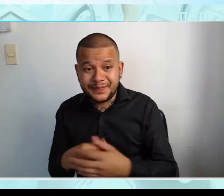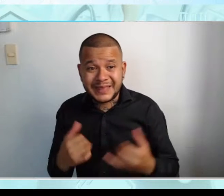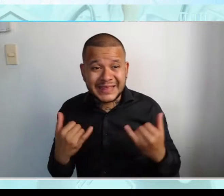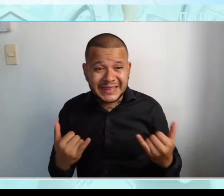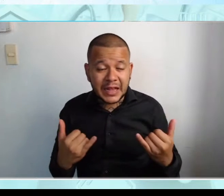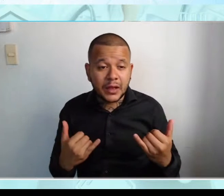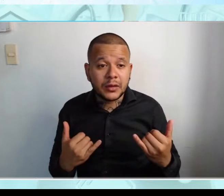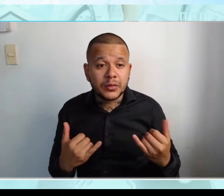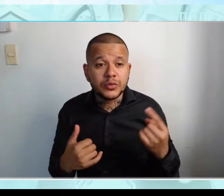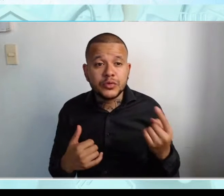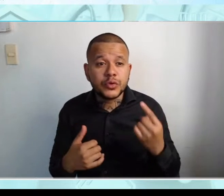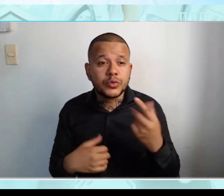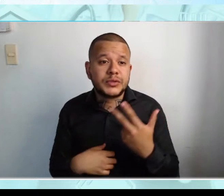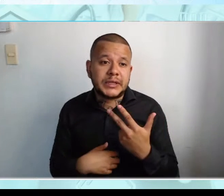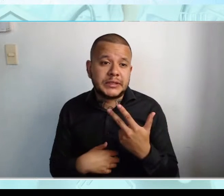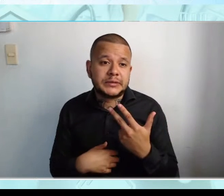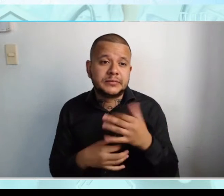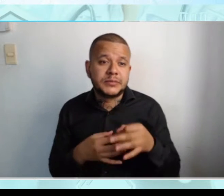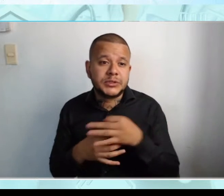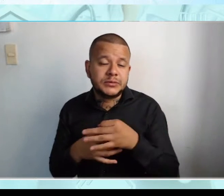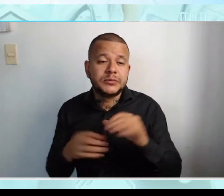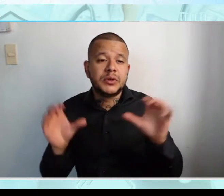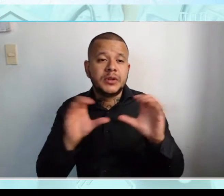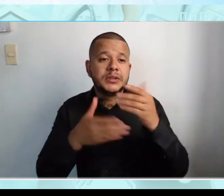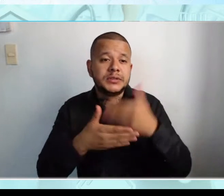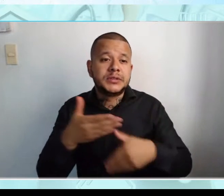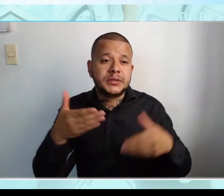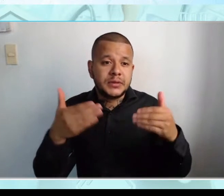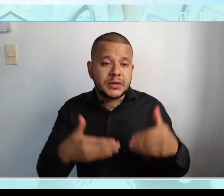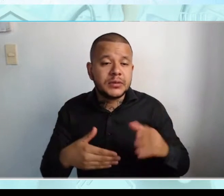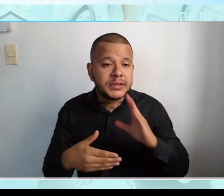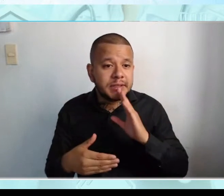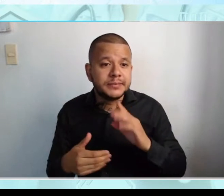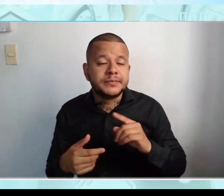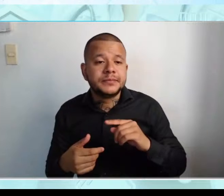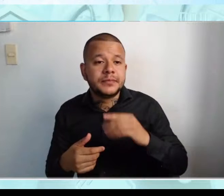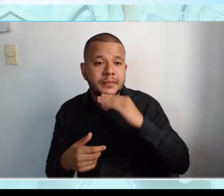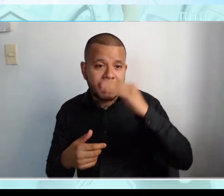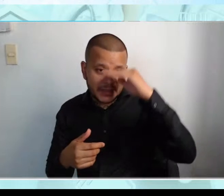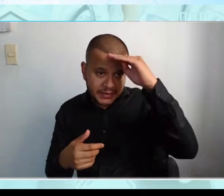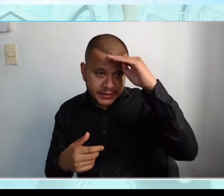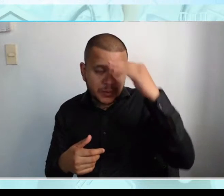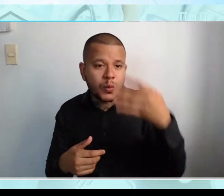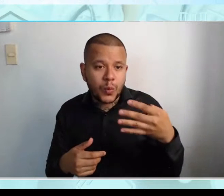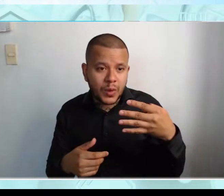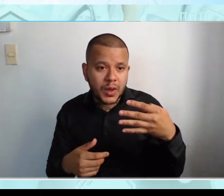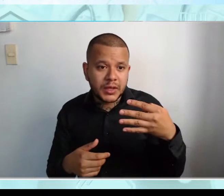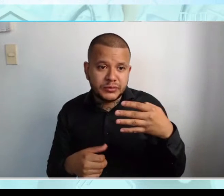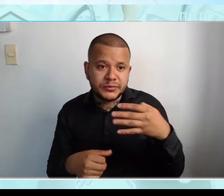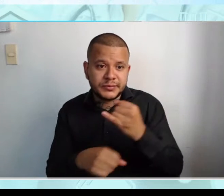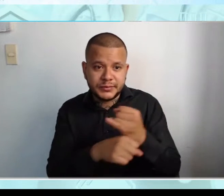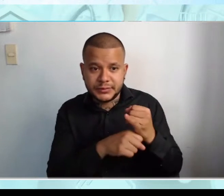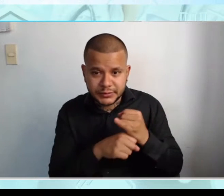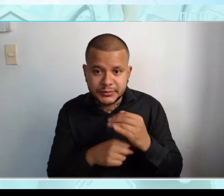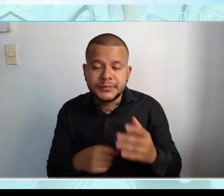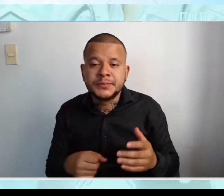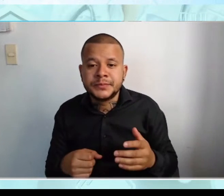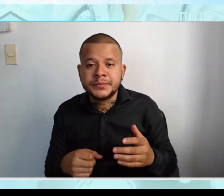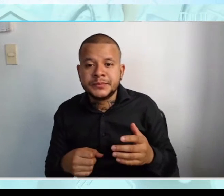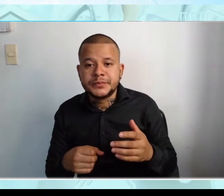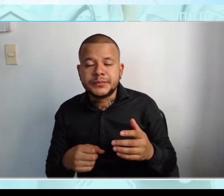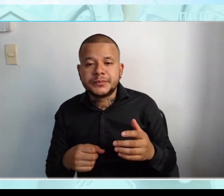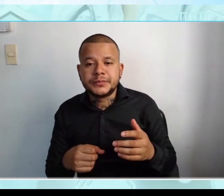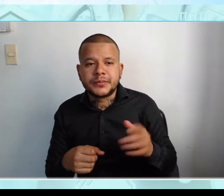tenemos 3 municipios en capacidad de hacer certificación. Medellín, que tiene 4 instituciones que están avaladas, Anorí con su